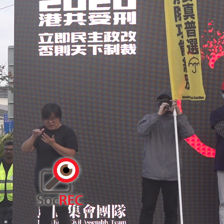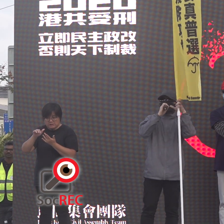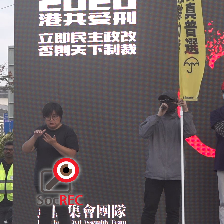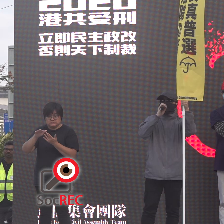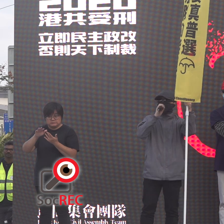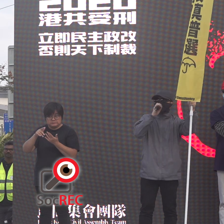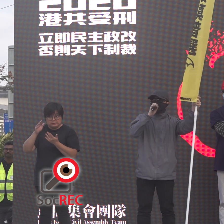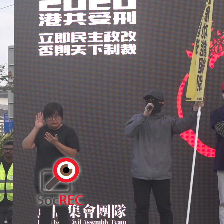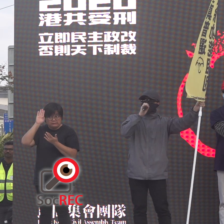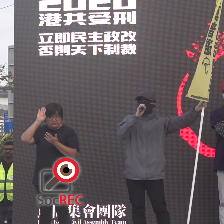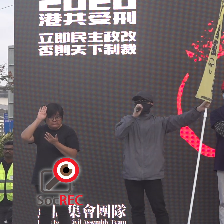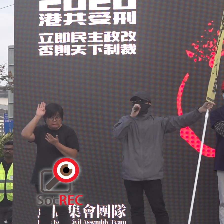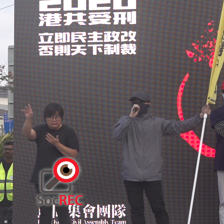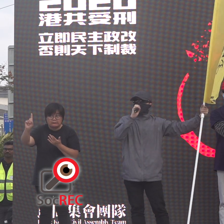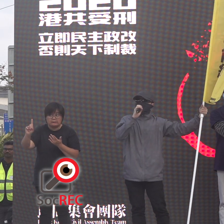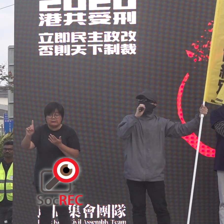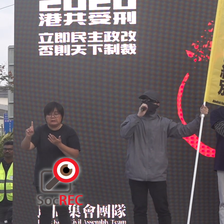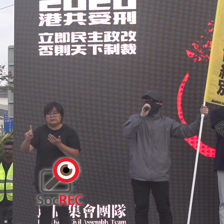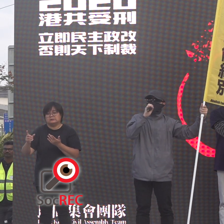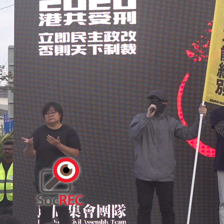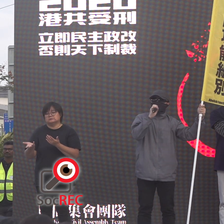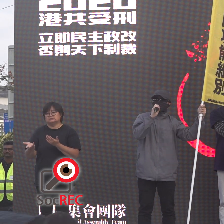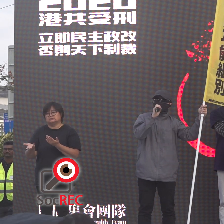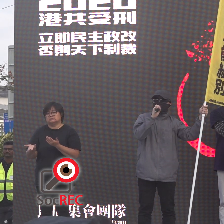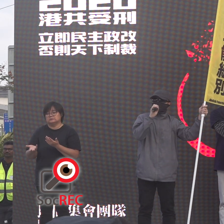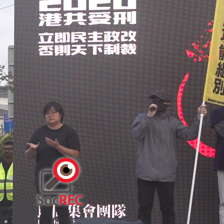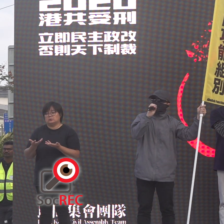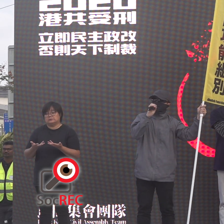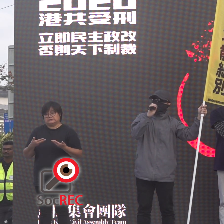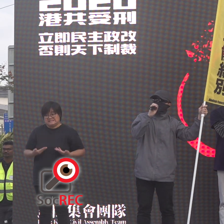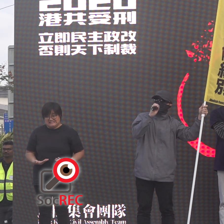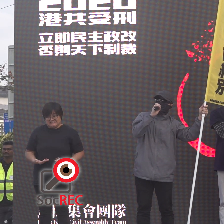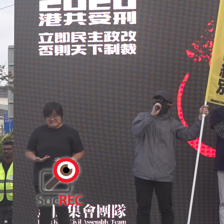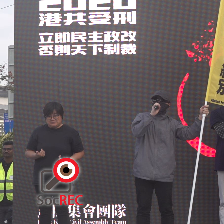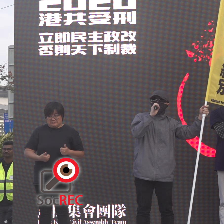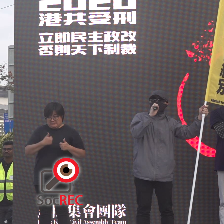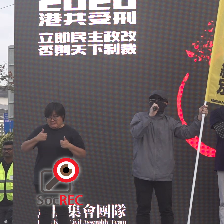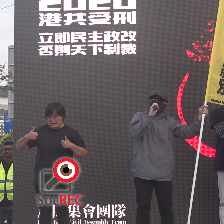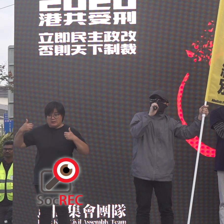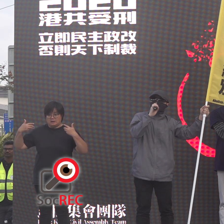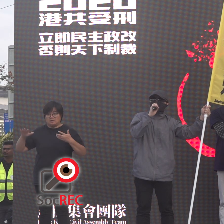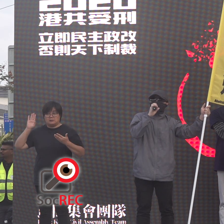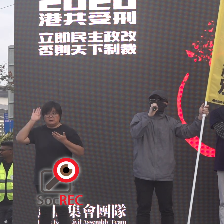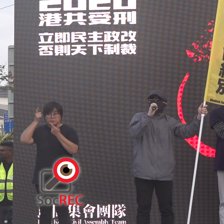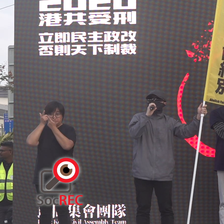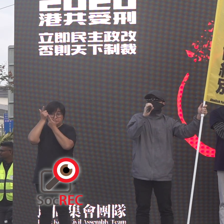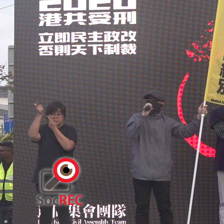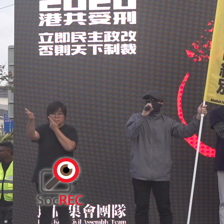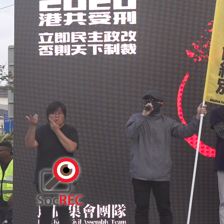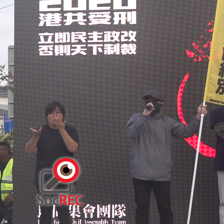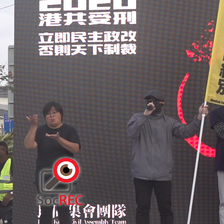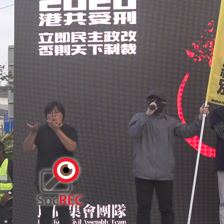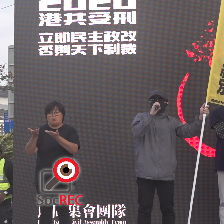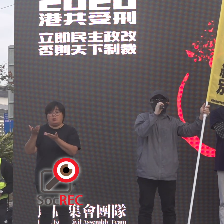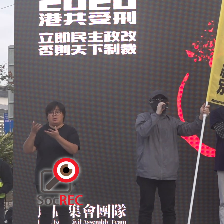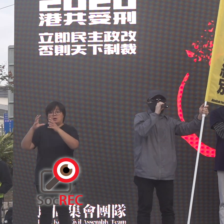喺呢一屆可以得到，但之後呢，如果功能組別一日唔取消，香港的問題只要有一